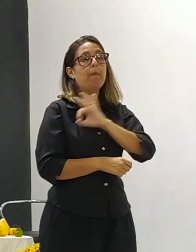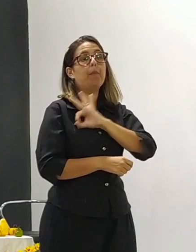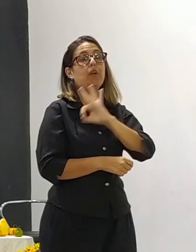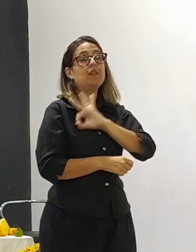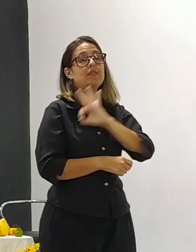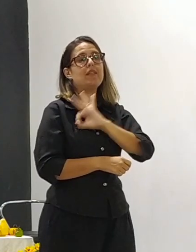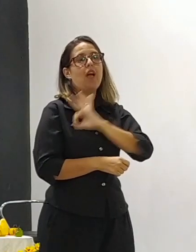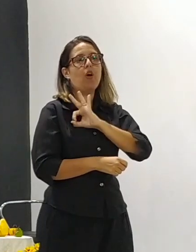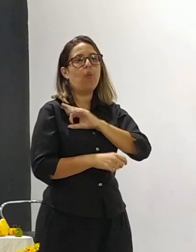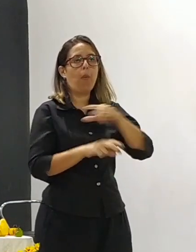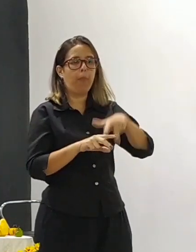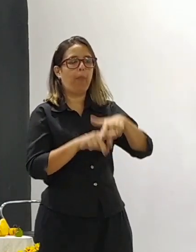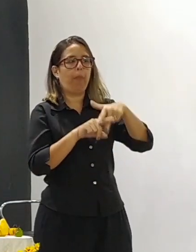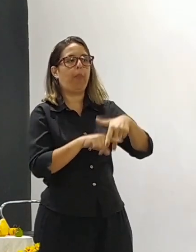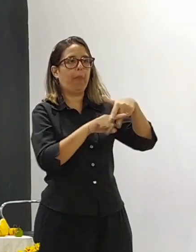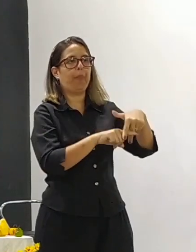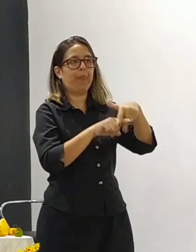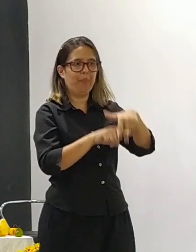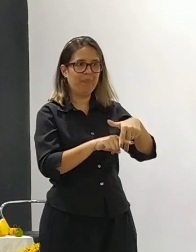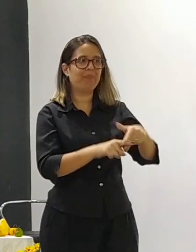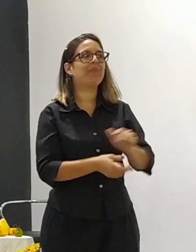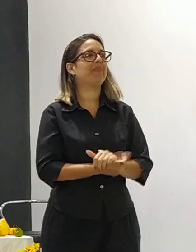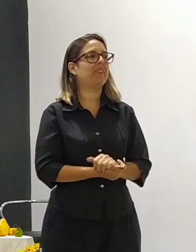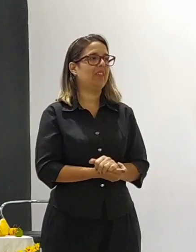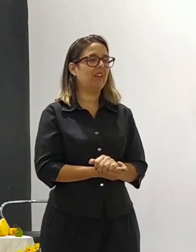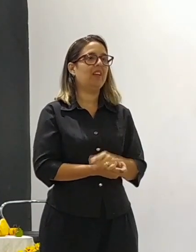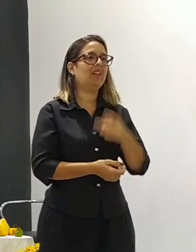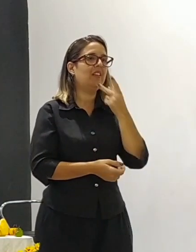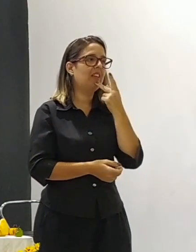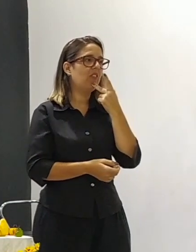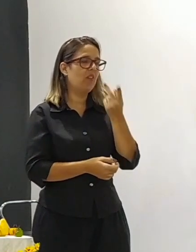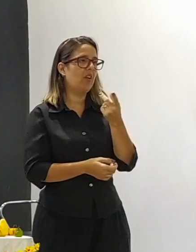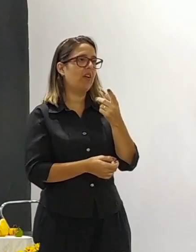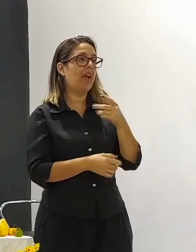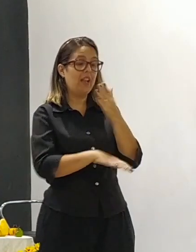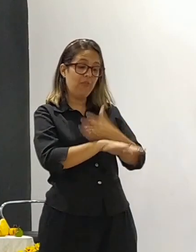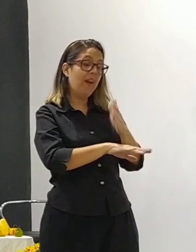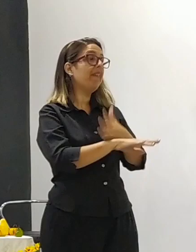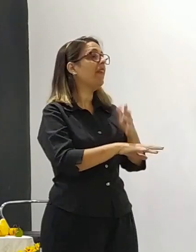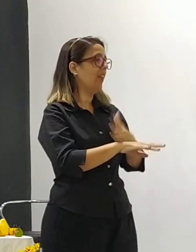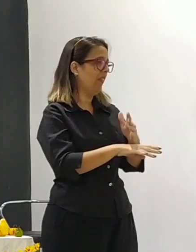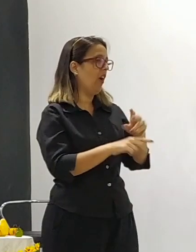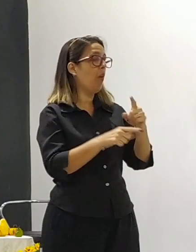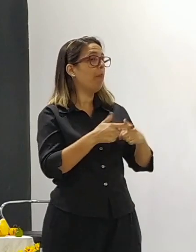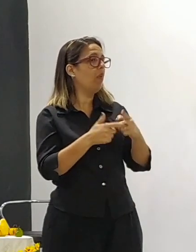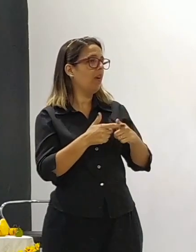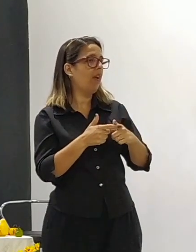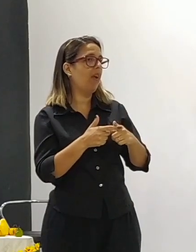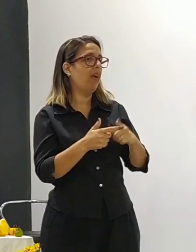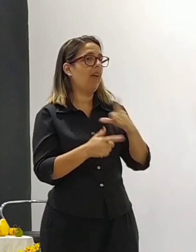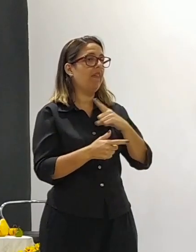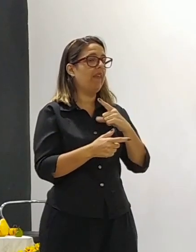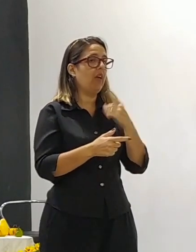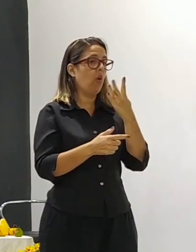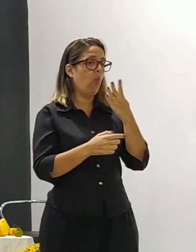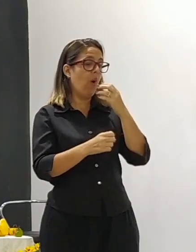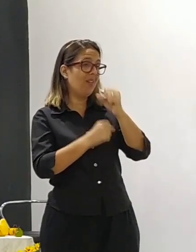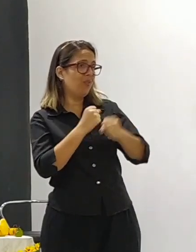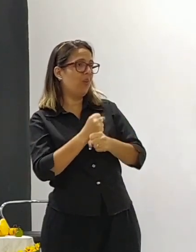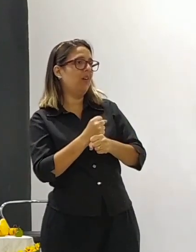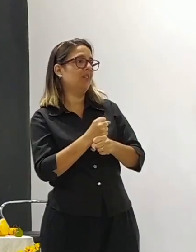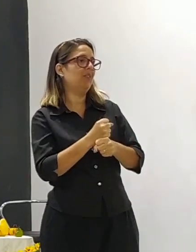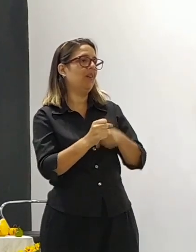para a rua hoje no cavalo, o que você vai dizer? Estou preparado. Você pode dizer que não está preparado? Não pode. Coitado do pé de